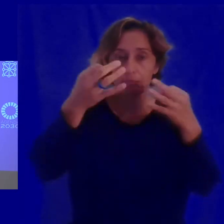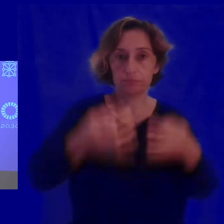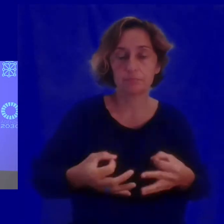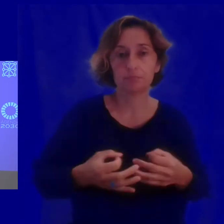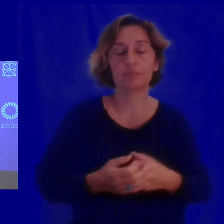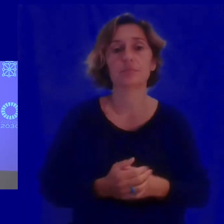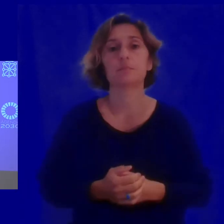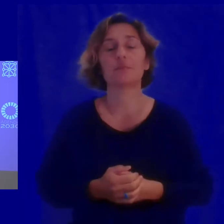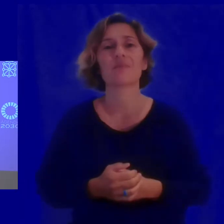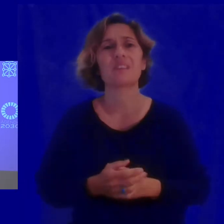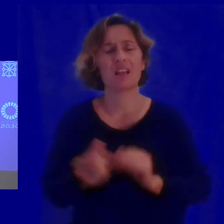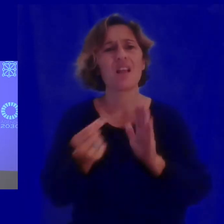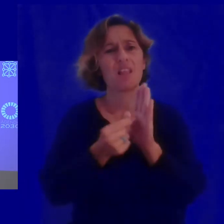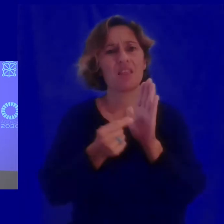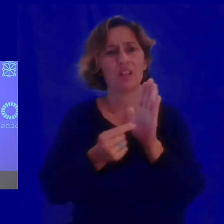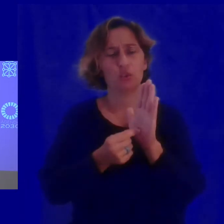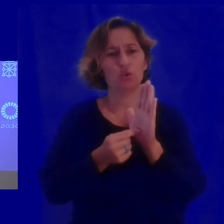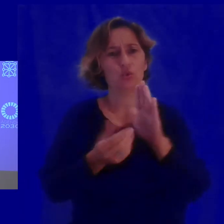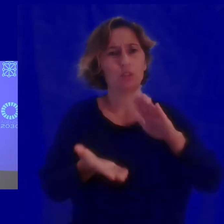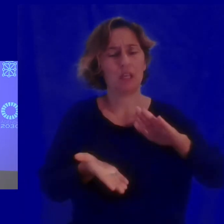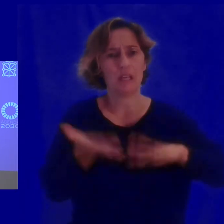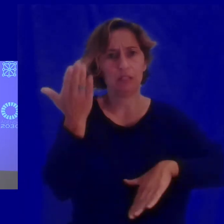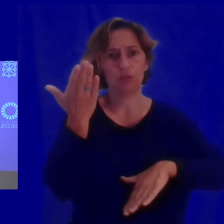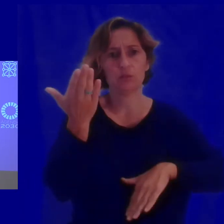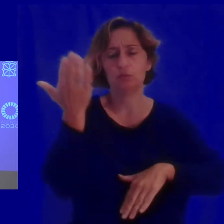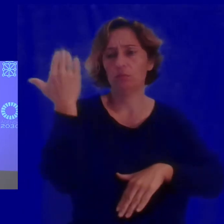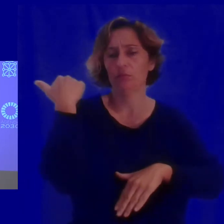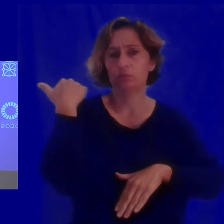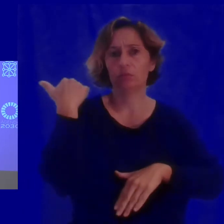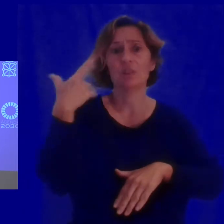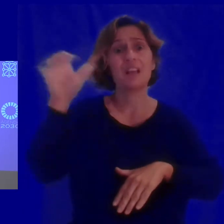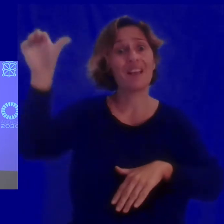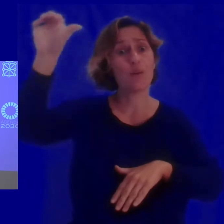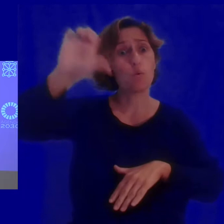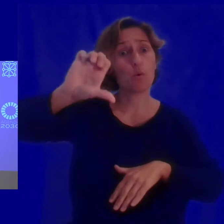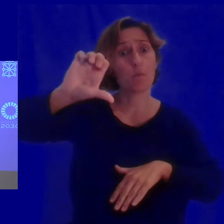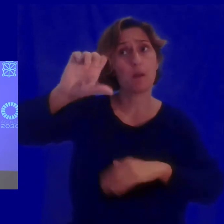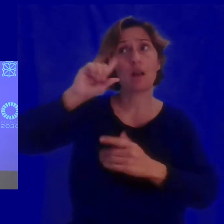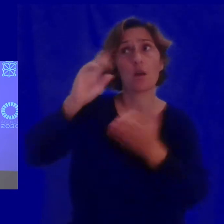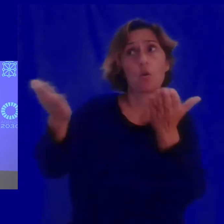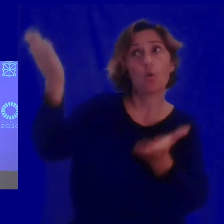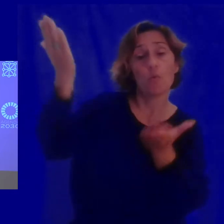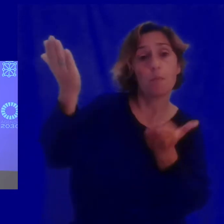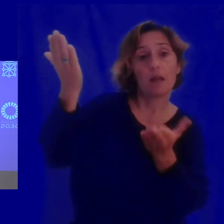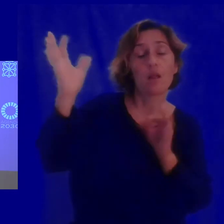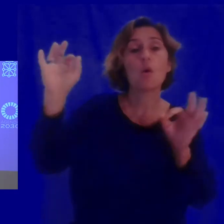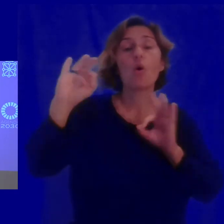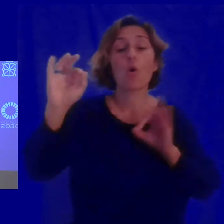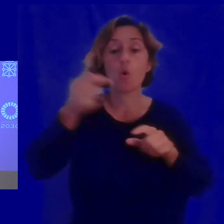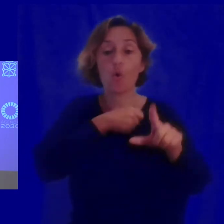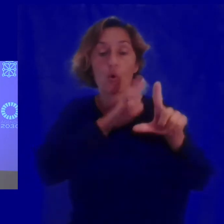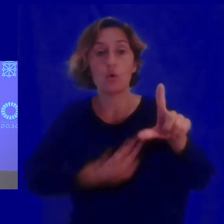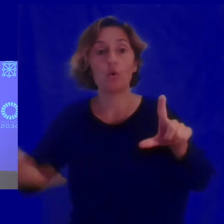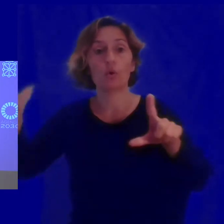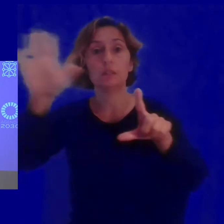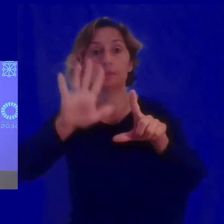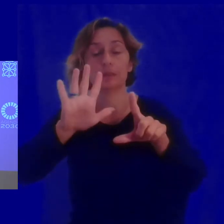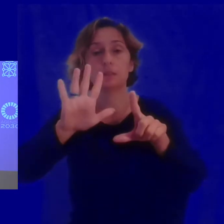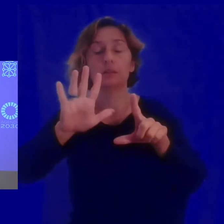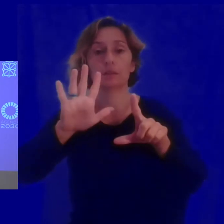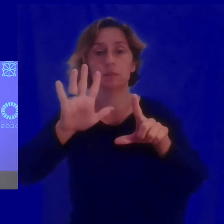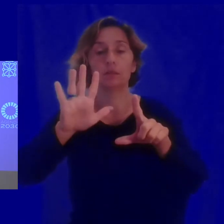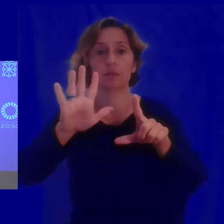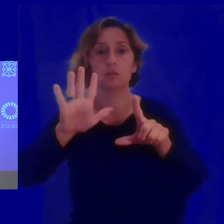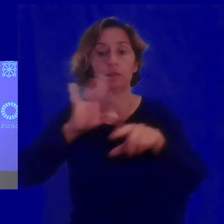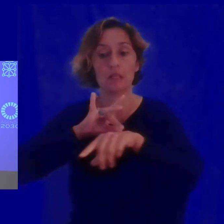son datos muy altos si se comparan con estándares europeos o incluso con los estatales en el marco de la